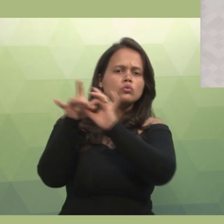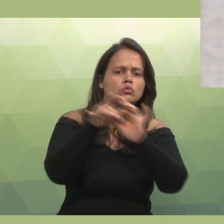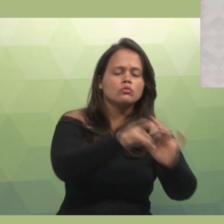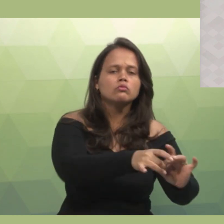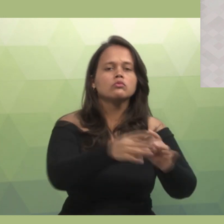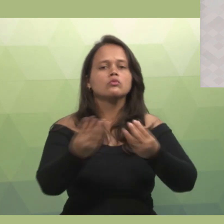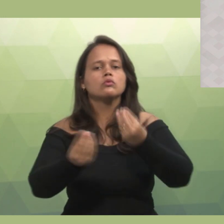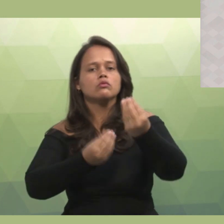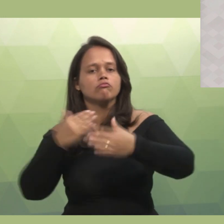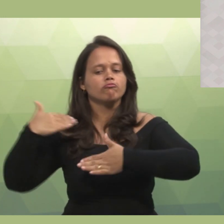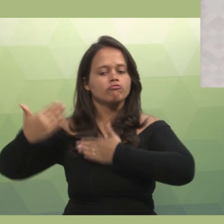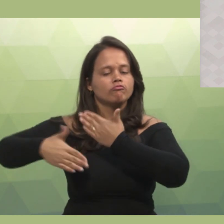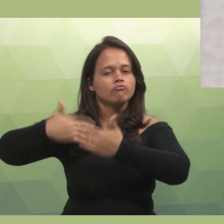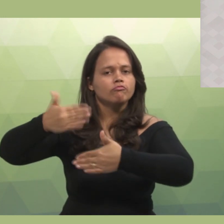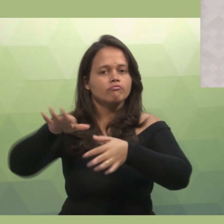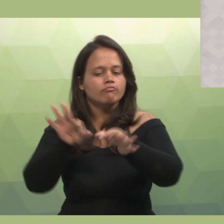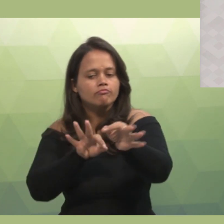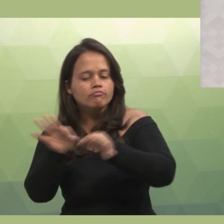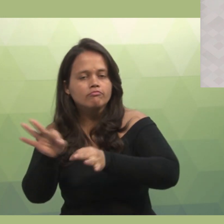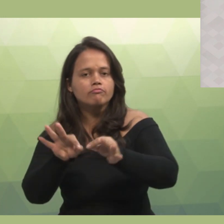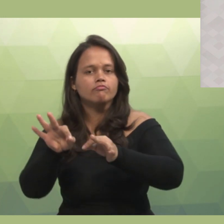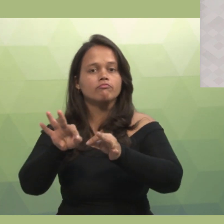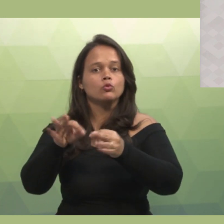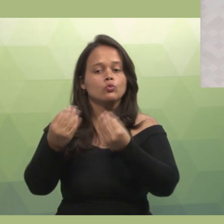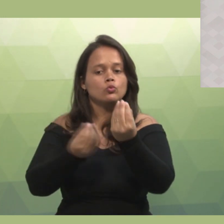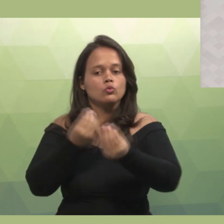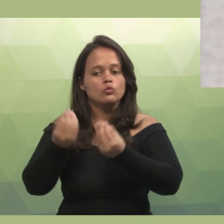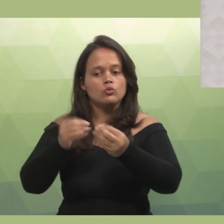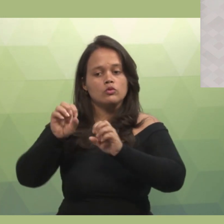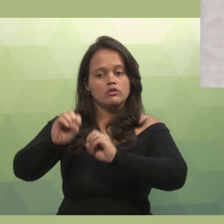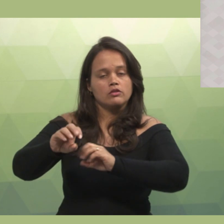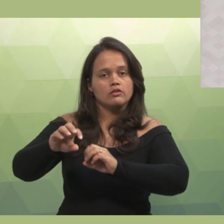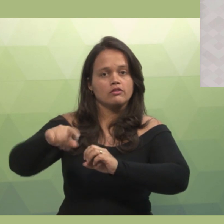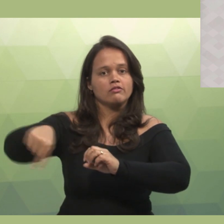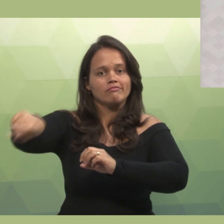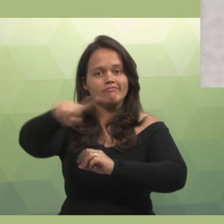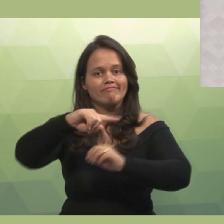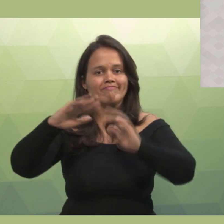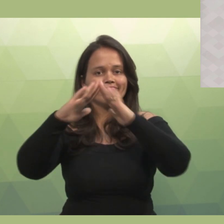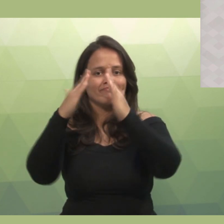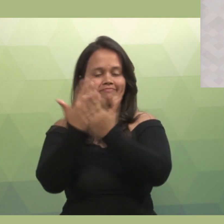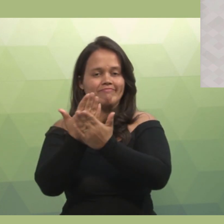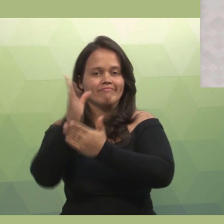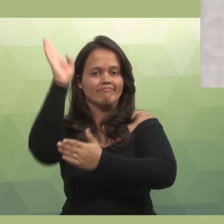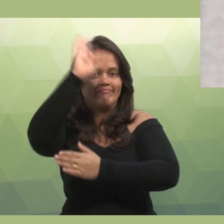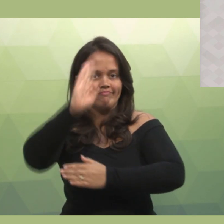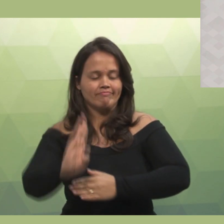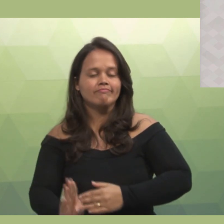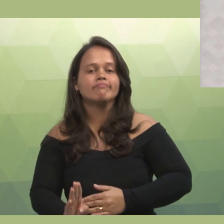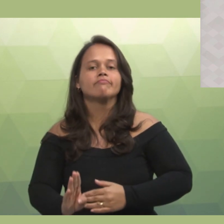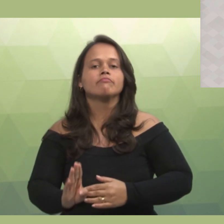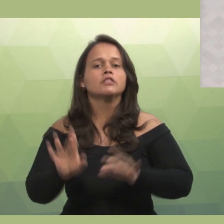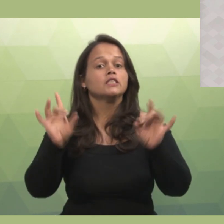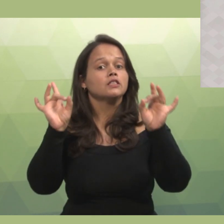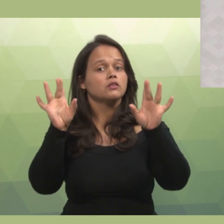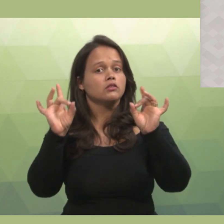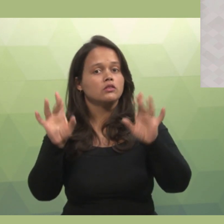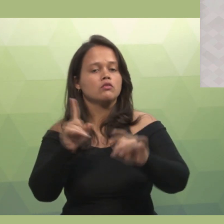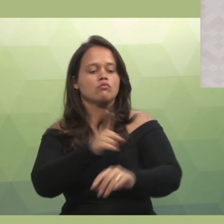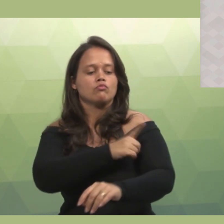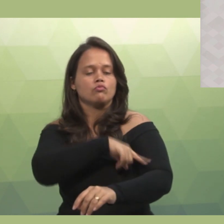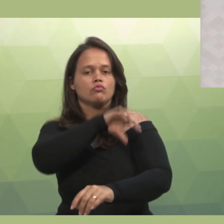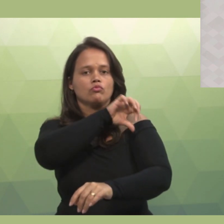educação brasileira, especificamente o ensino fundamental e médio e o momento histórico atual, de